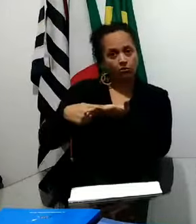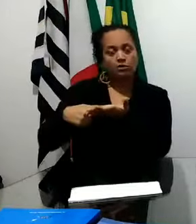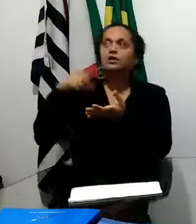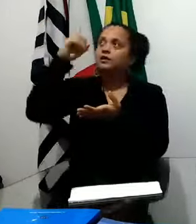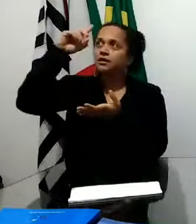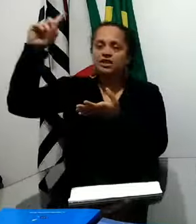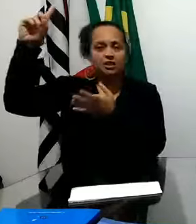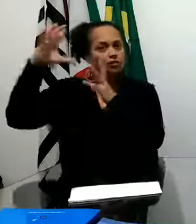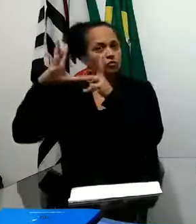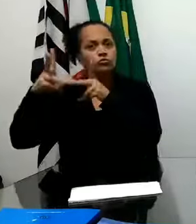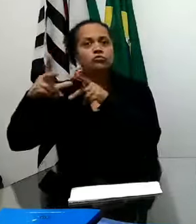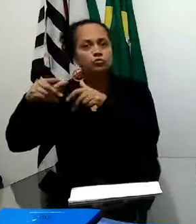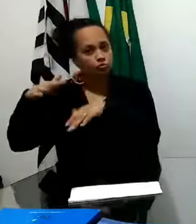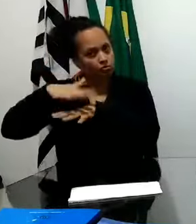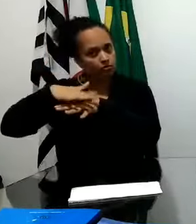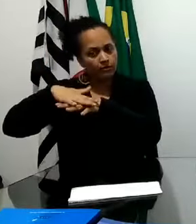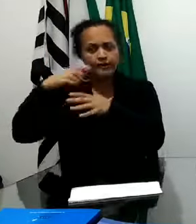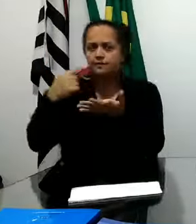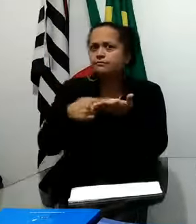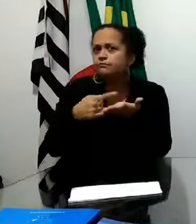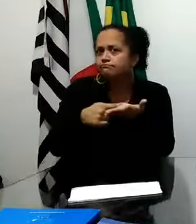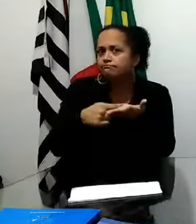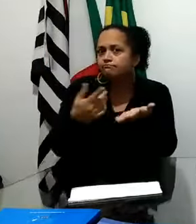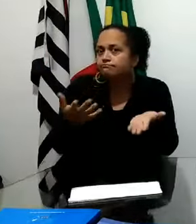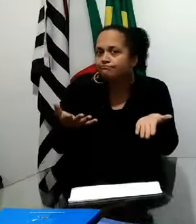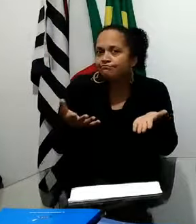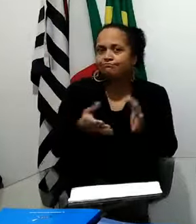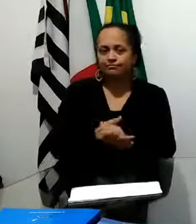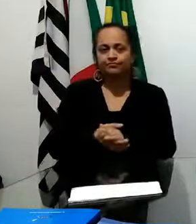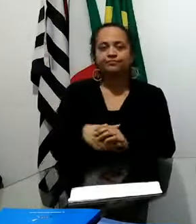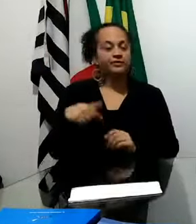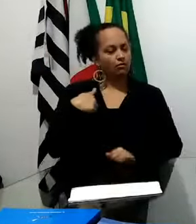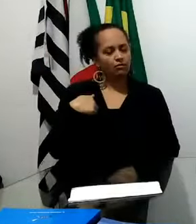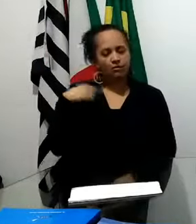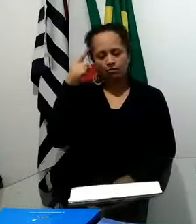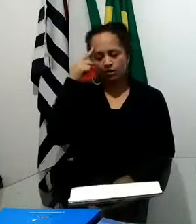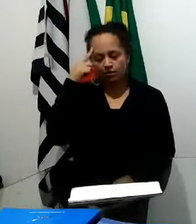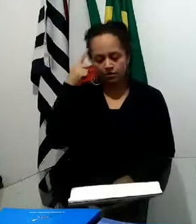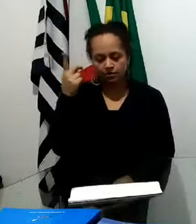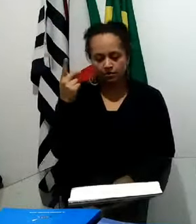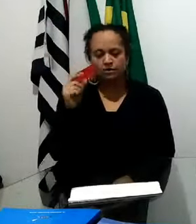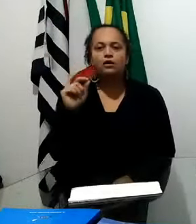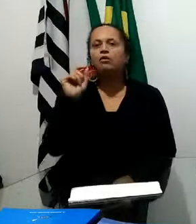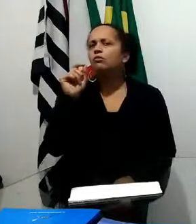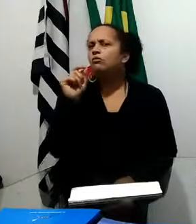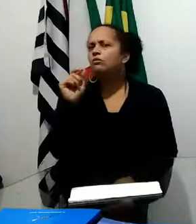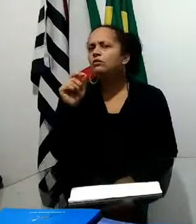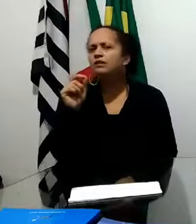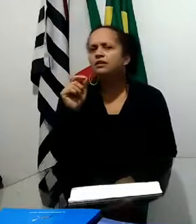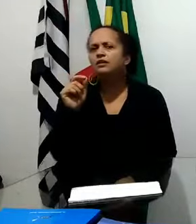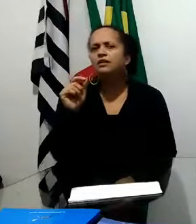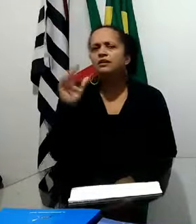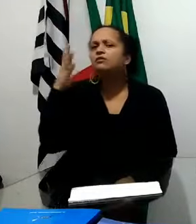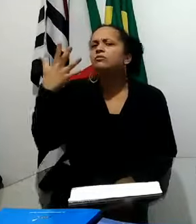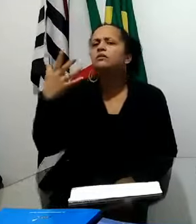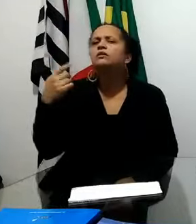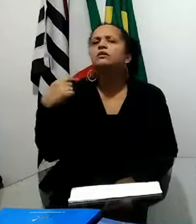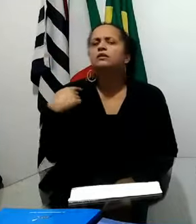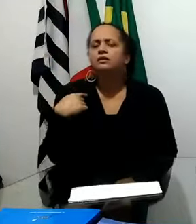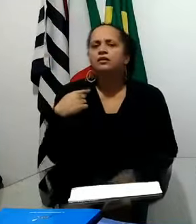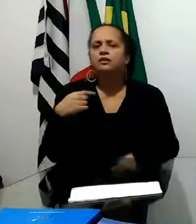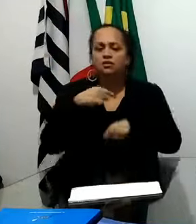em tudo. Então, eu fico pensando, o que seria um momento como este para